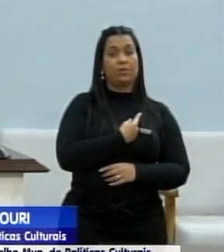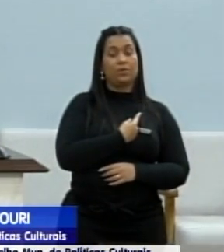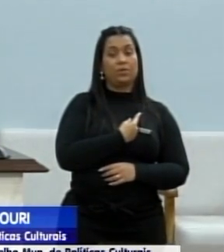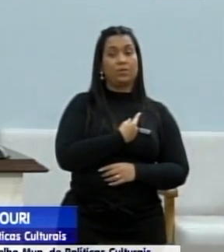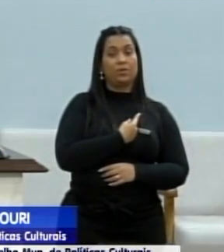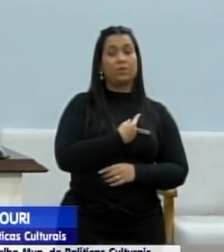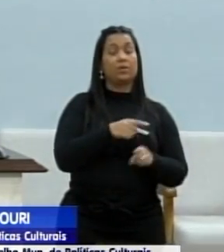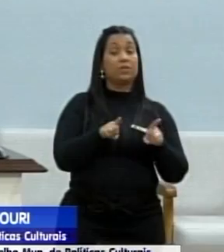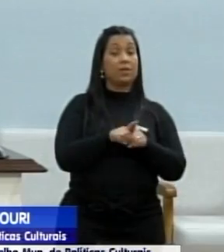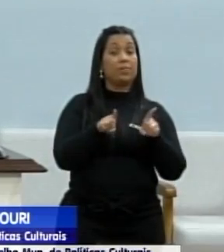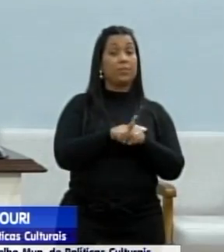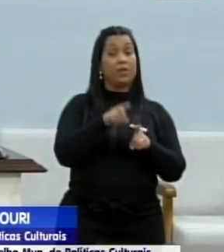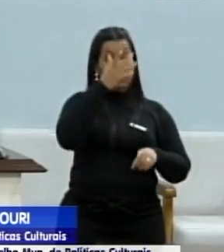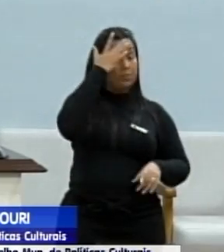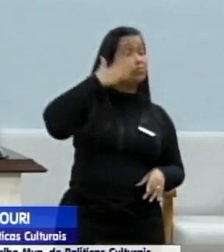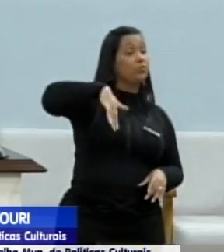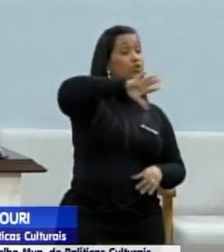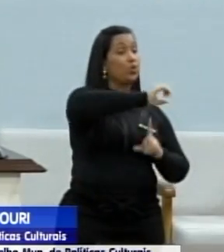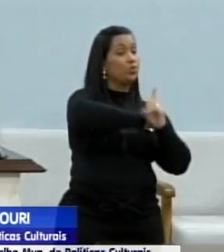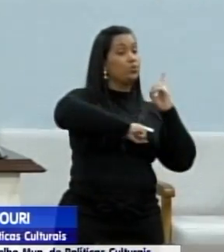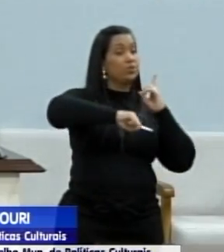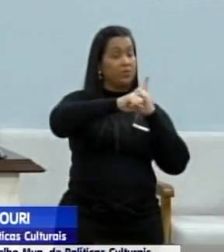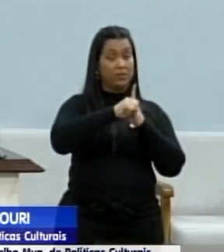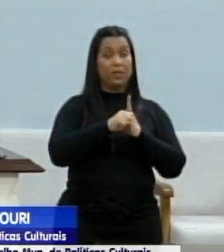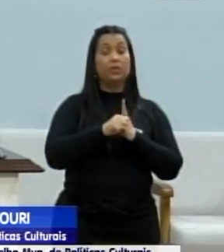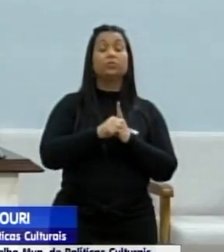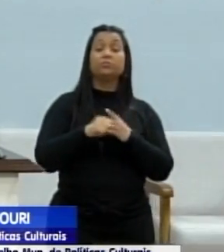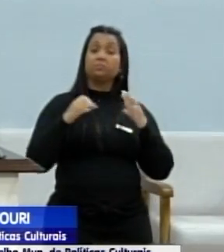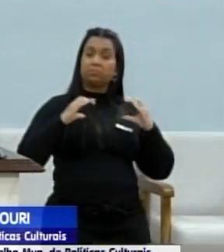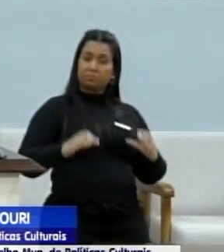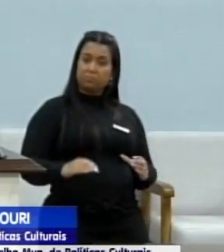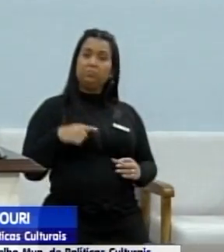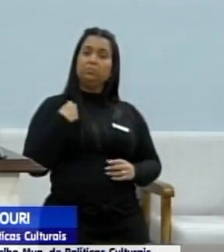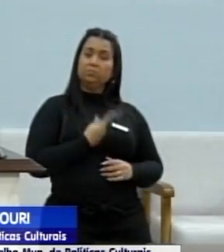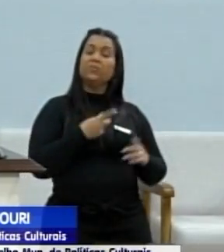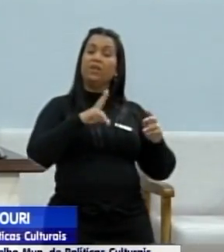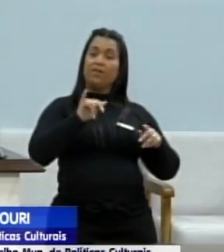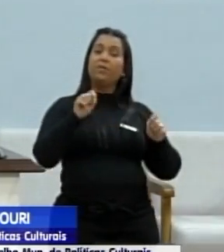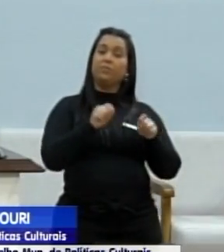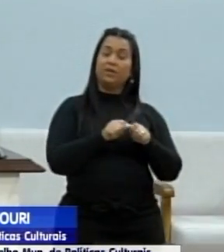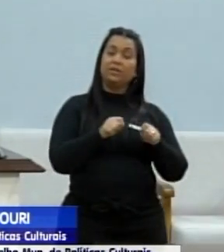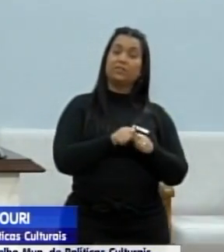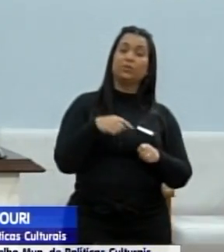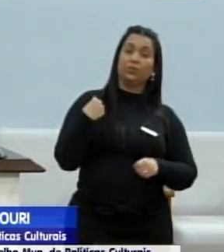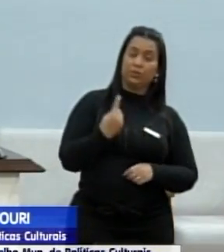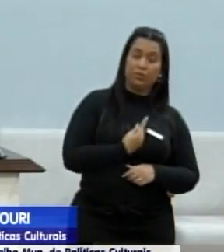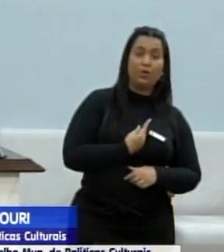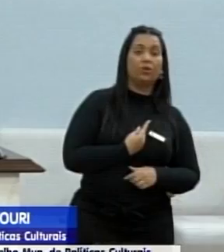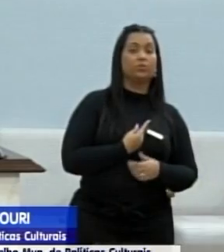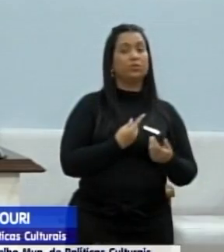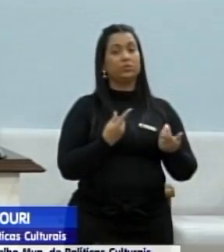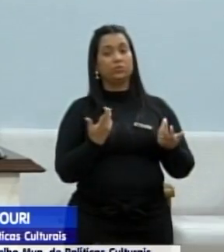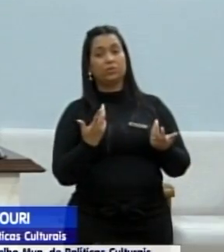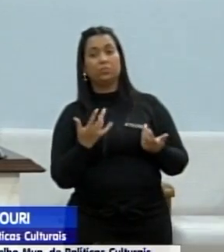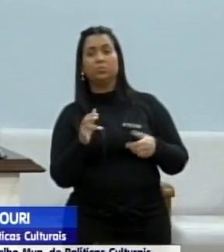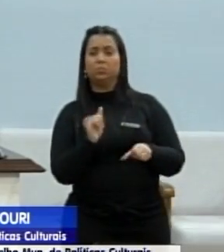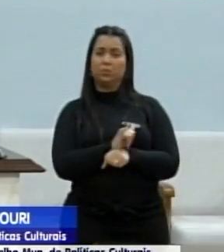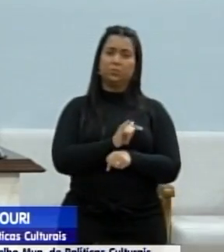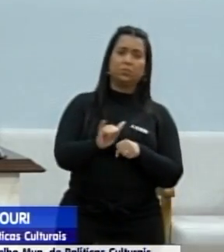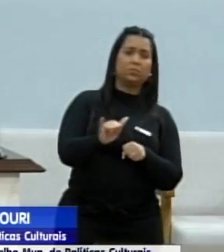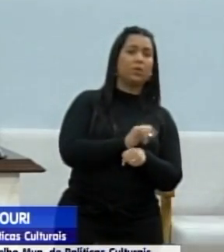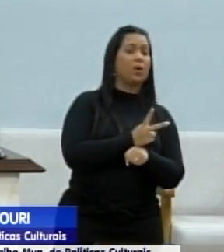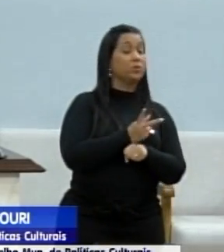e membros da sociedade como um todo, enquanto cidadão, a gente está fazendo a nossa parte, a gente está se articulando, a gente está buscando